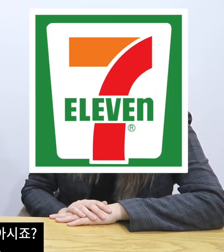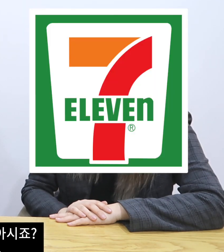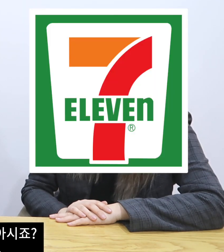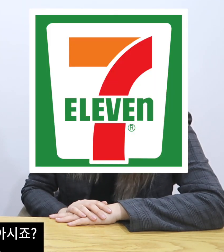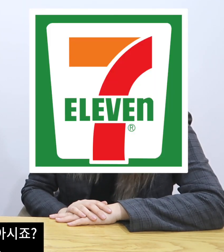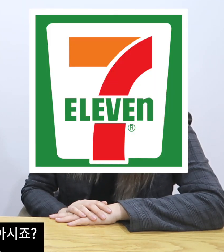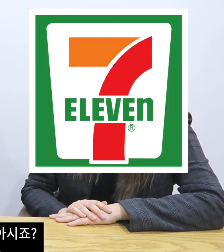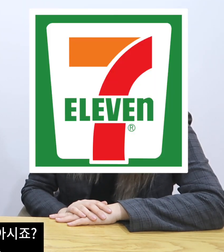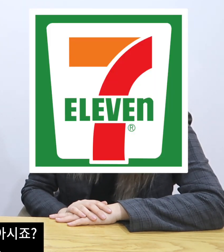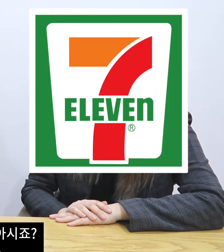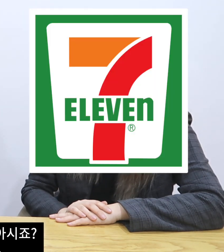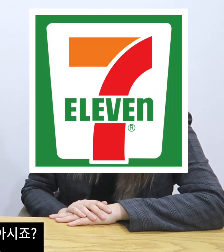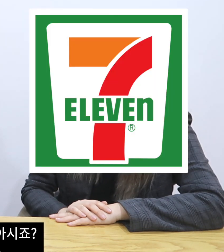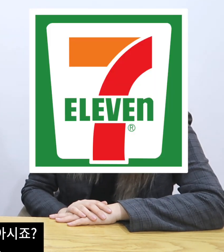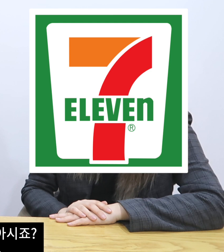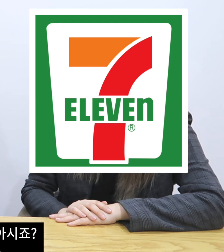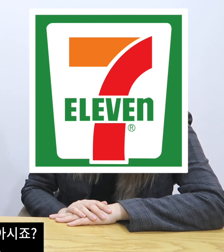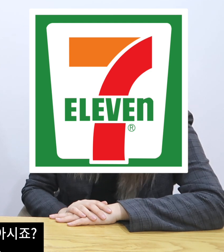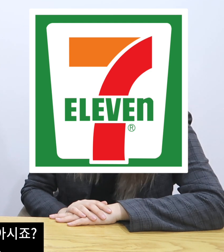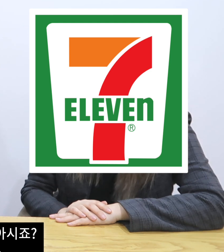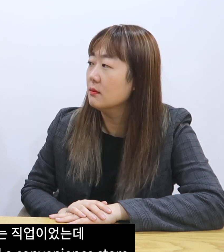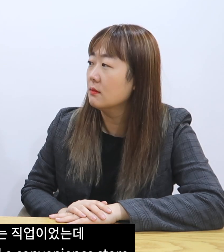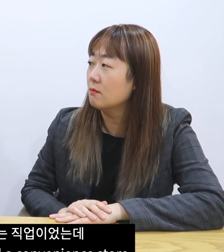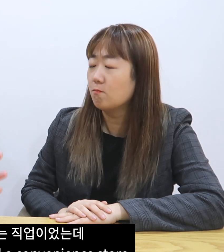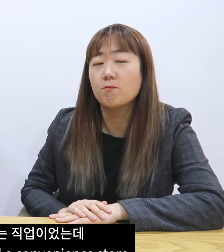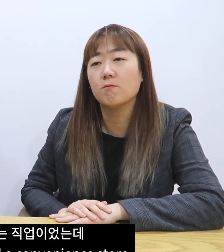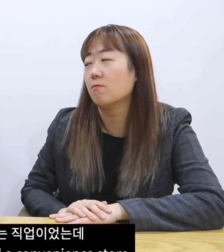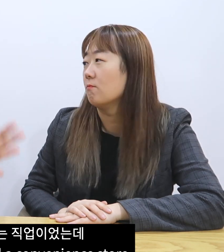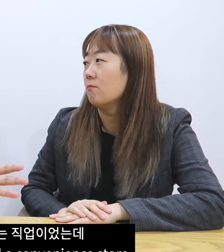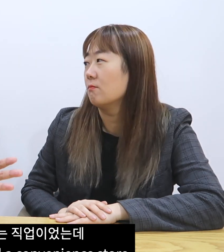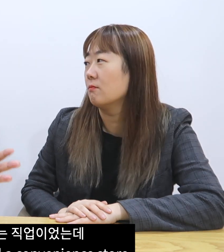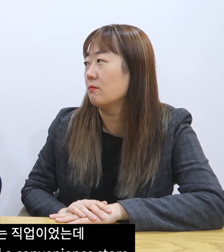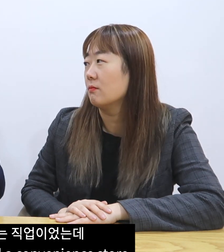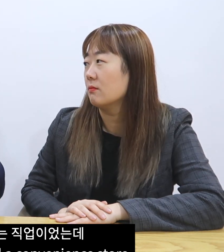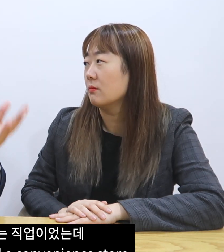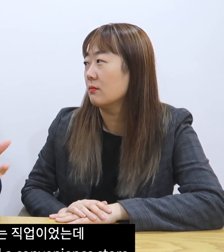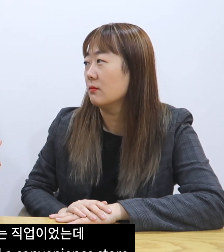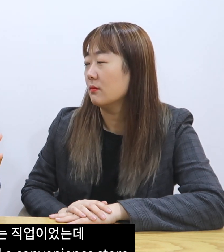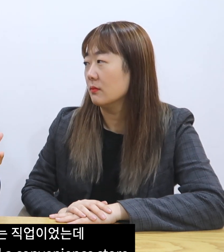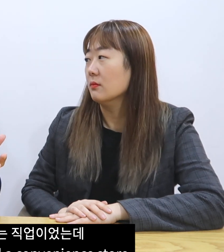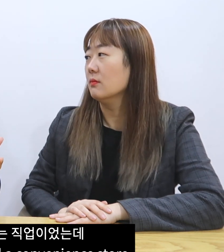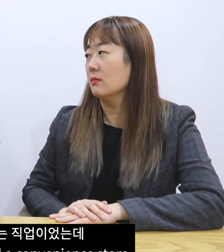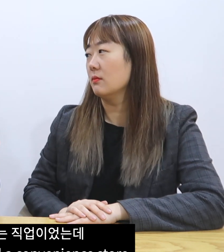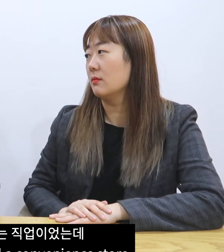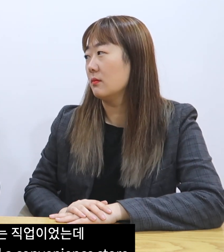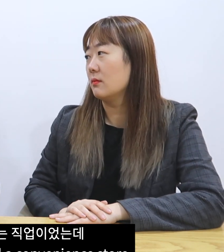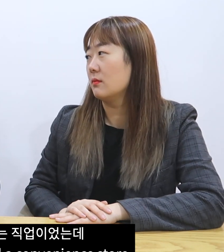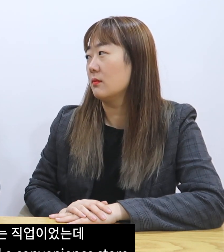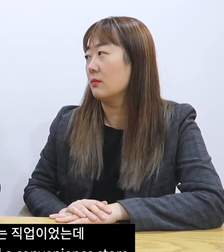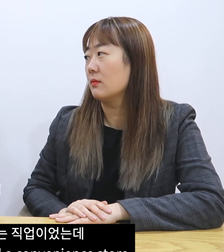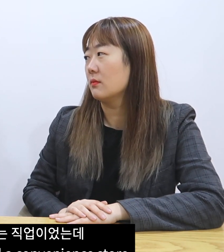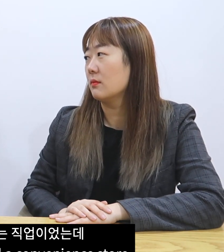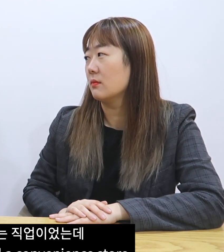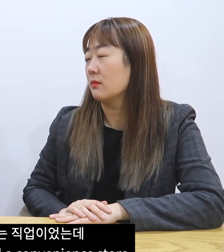어찌 TFF를 하고 있나 그 본전 관리하고 그 여만